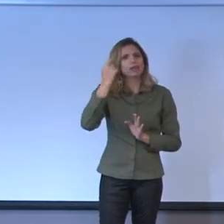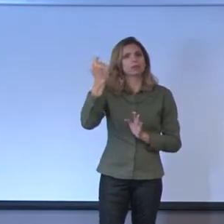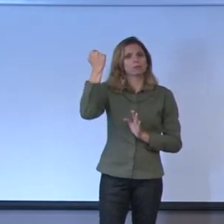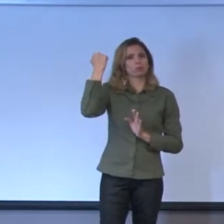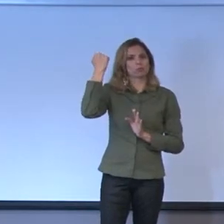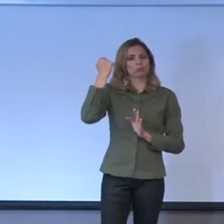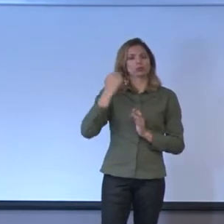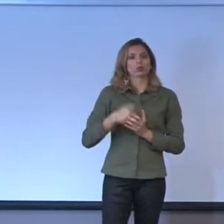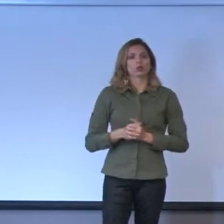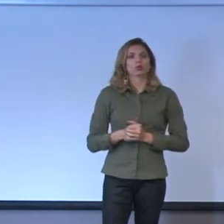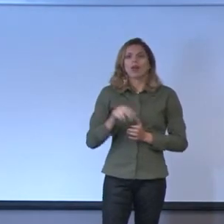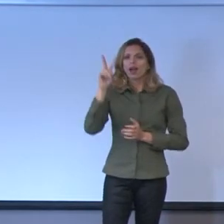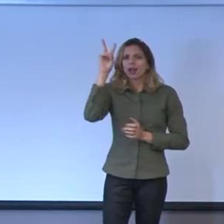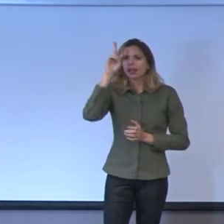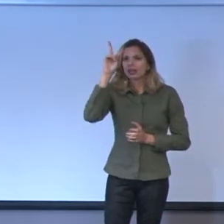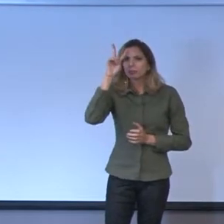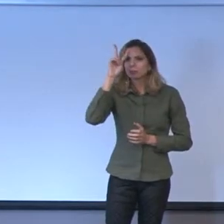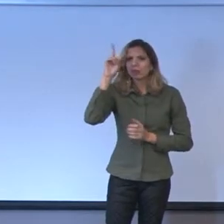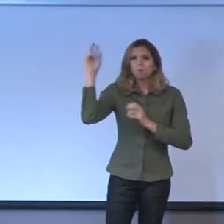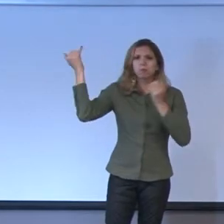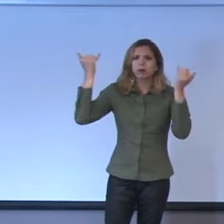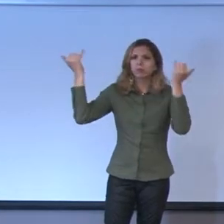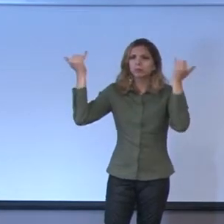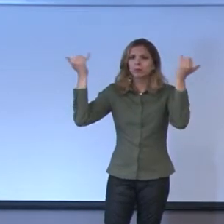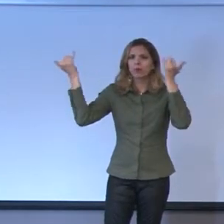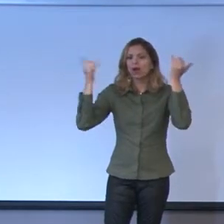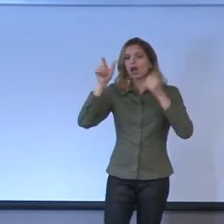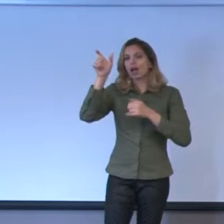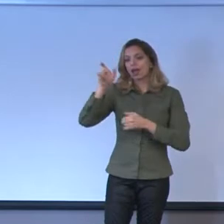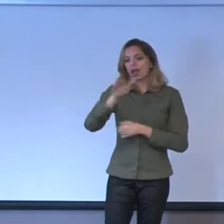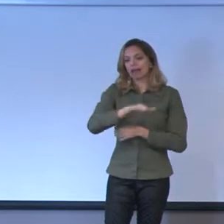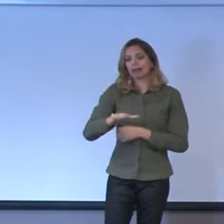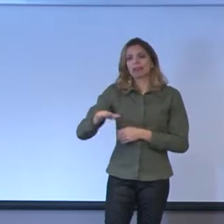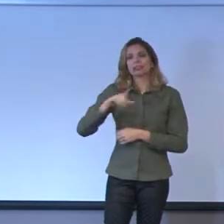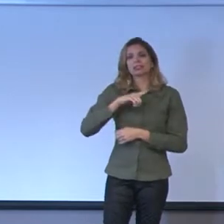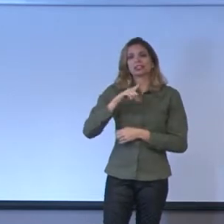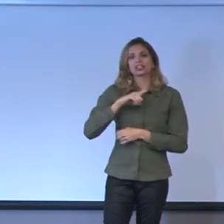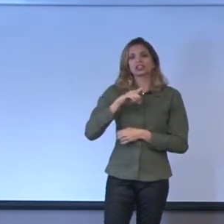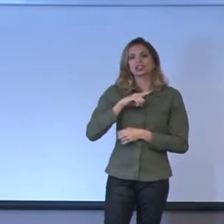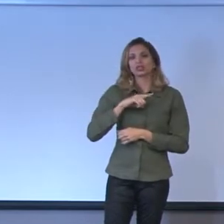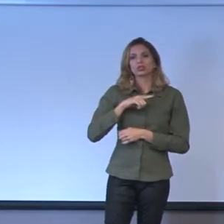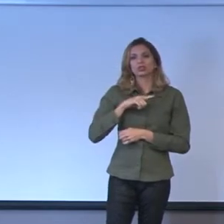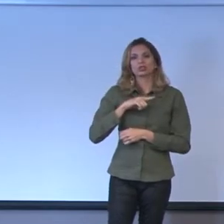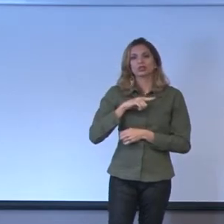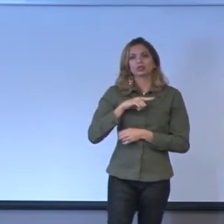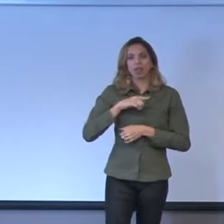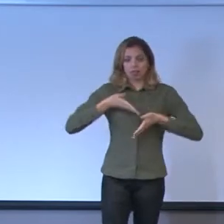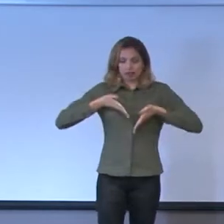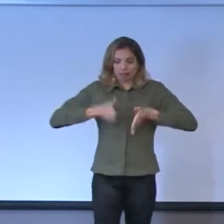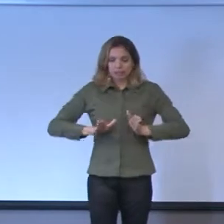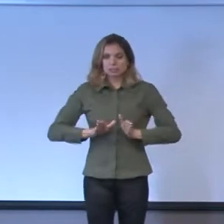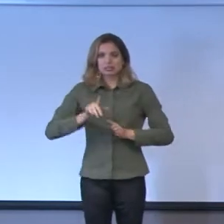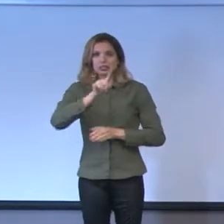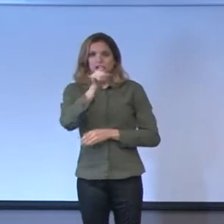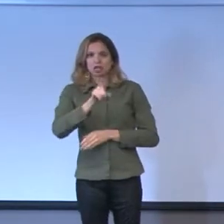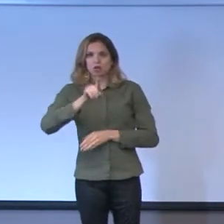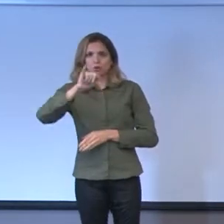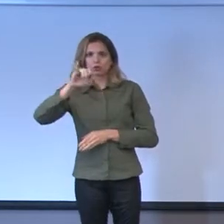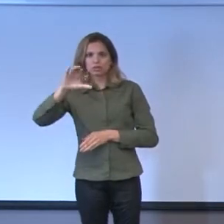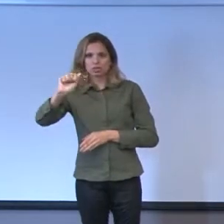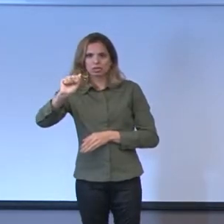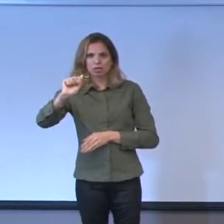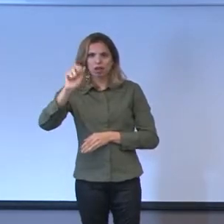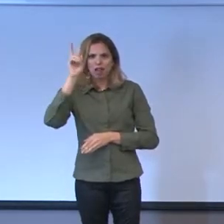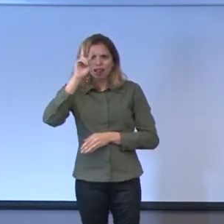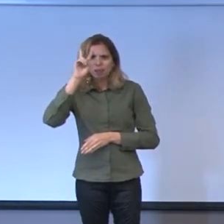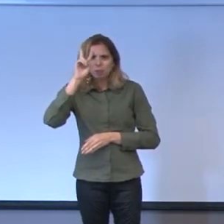Vocês lembram o que se falavam das crianças com Zika e com que nasciam com Zika?